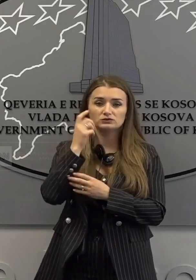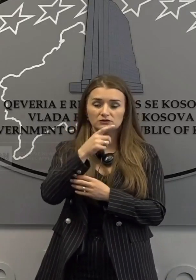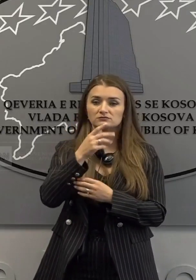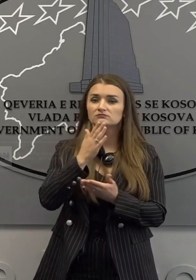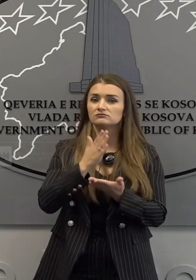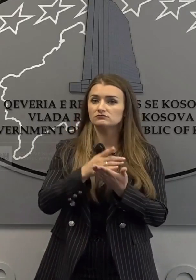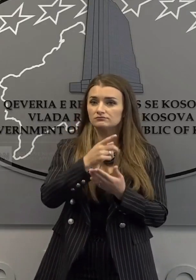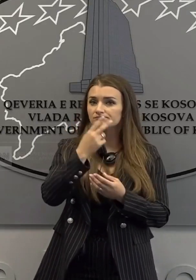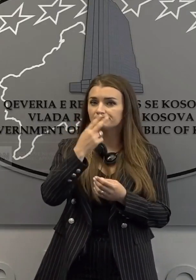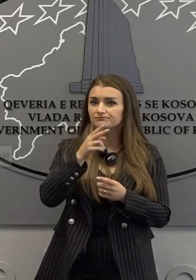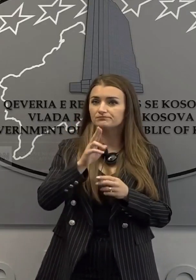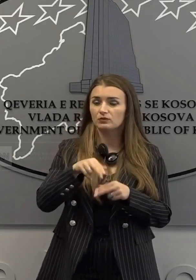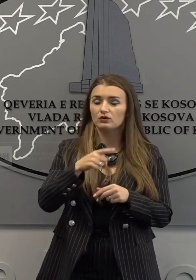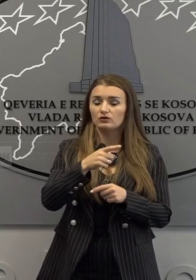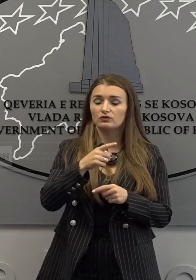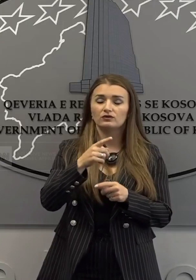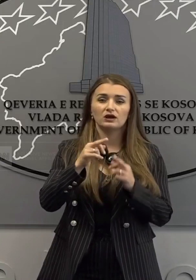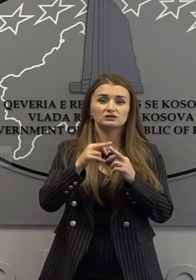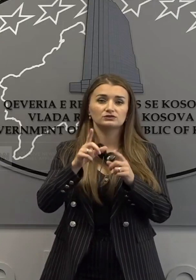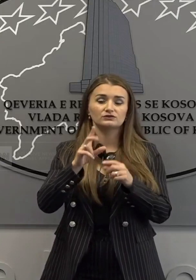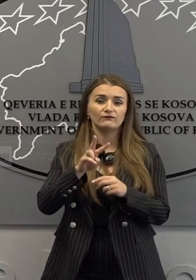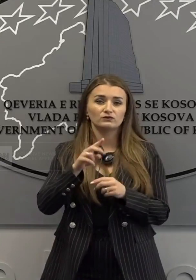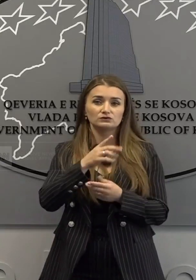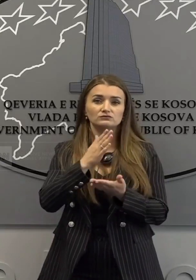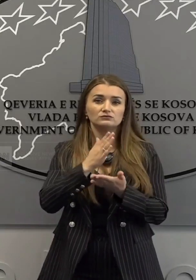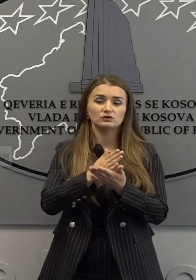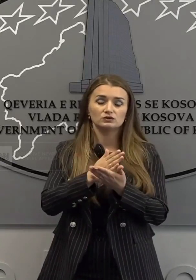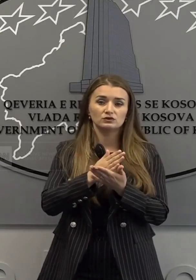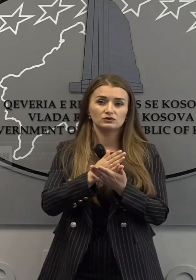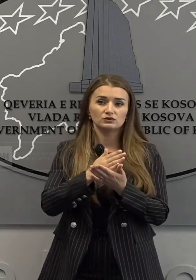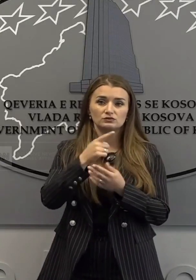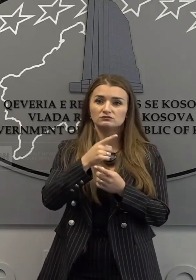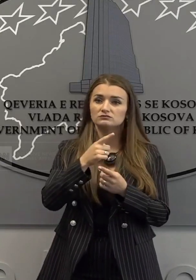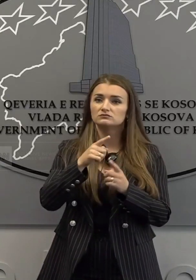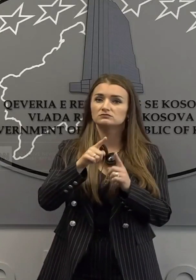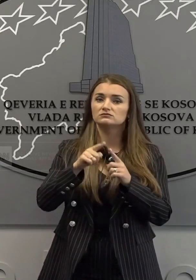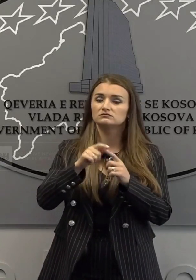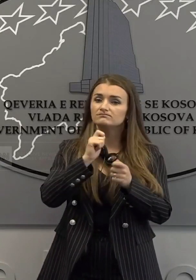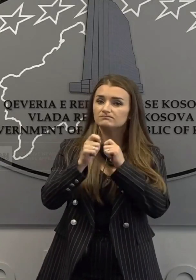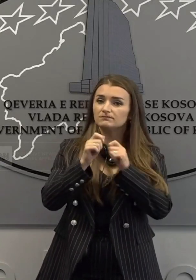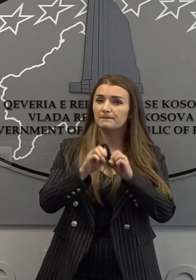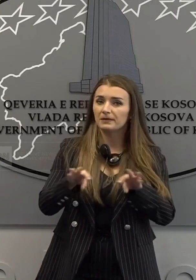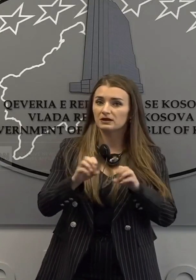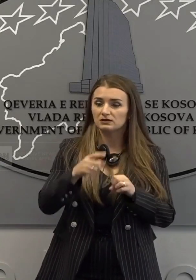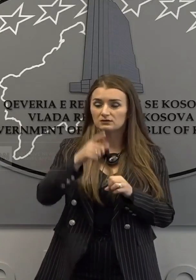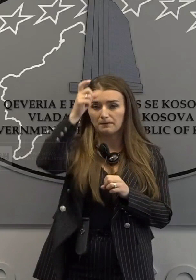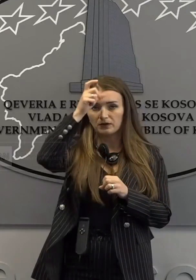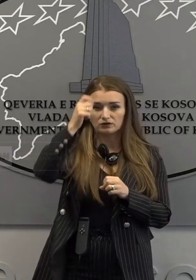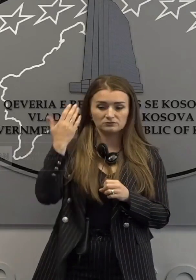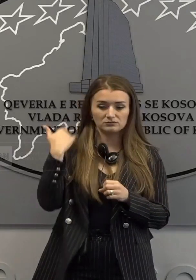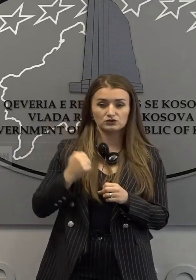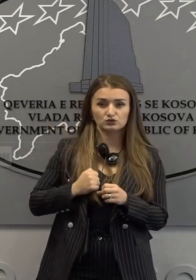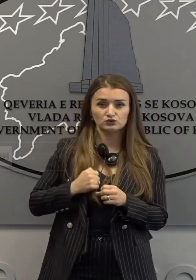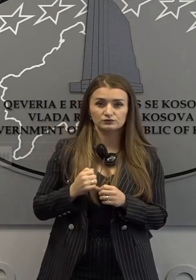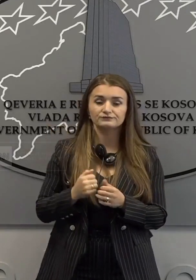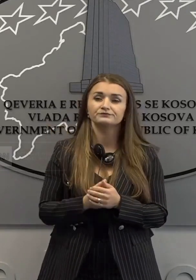ka mbajtur presidenti i Serbisë në kazermën Vasa Čarapović në Beograd, të shtunën që shkoj,